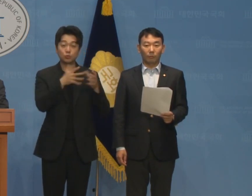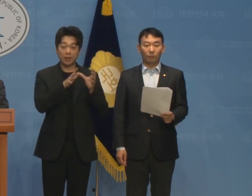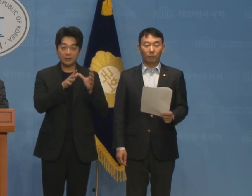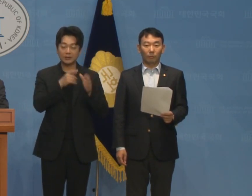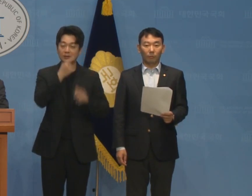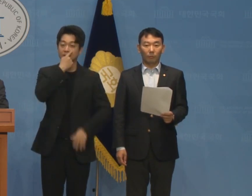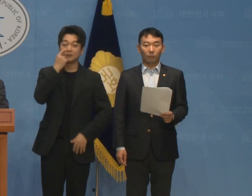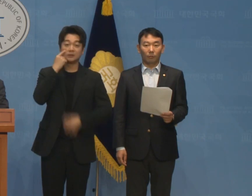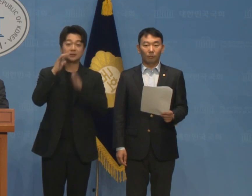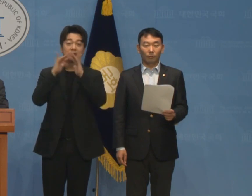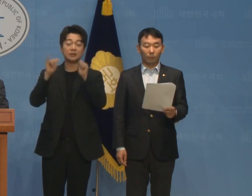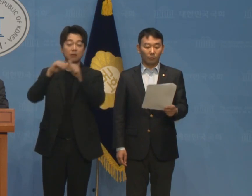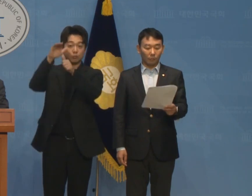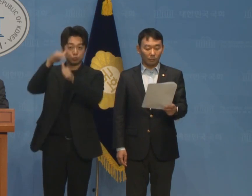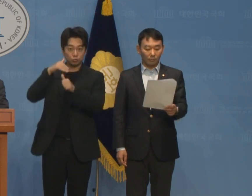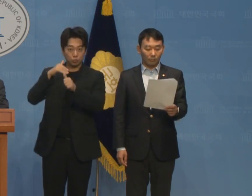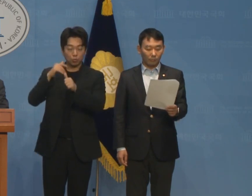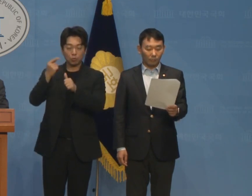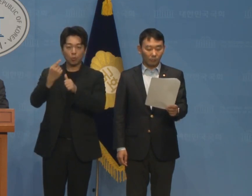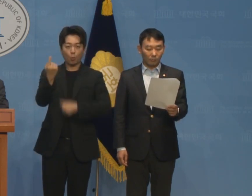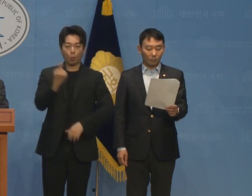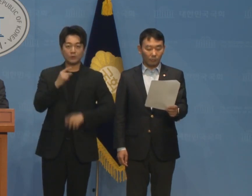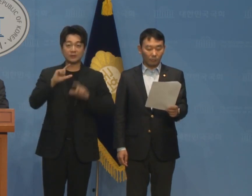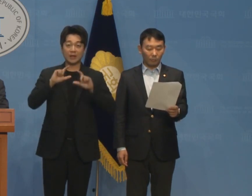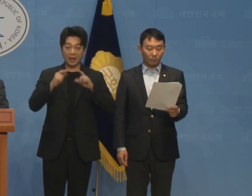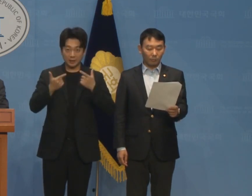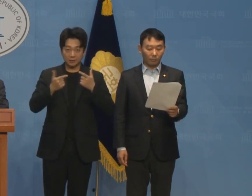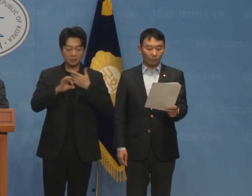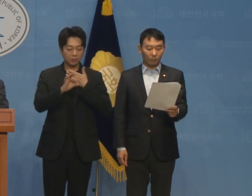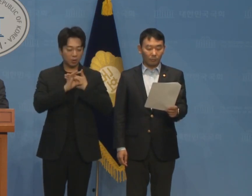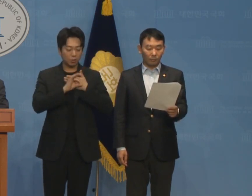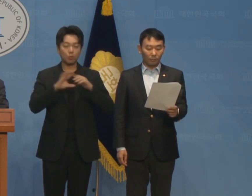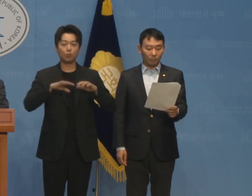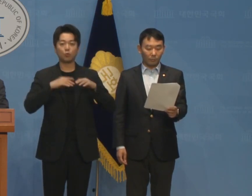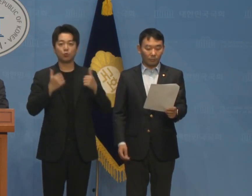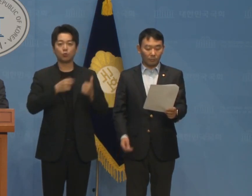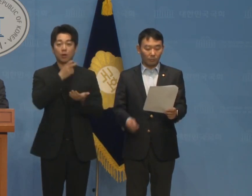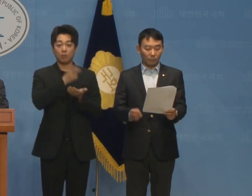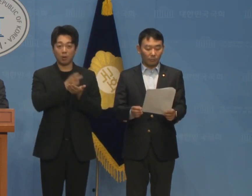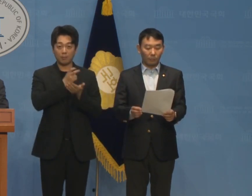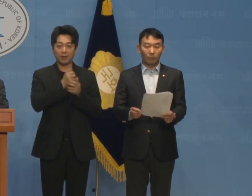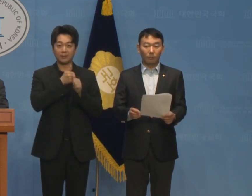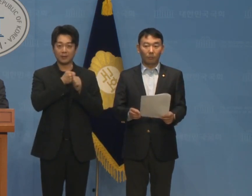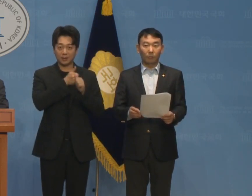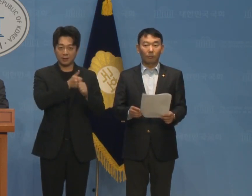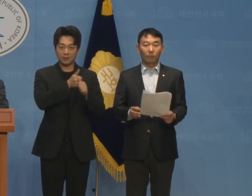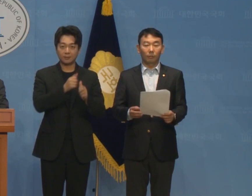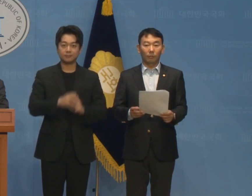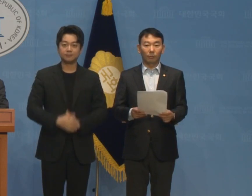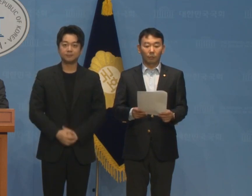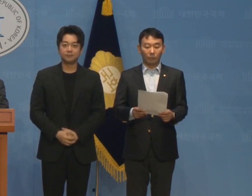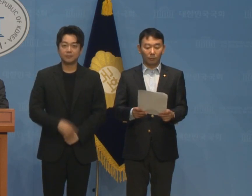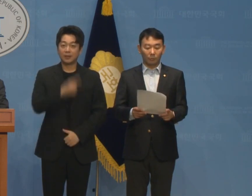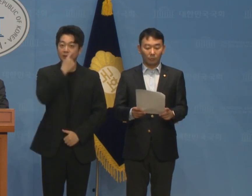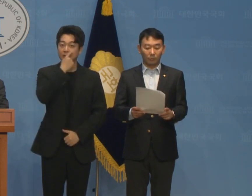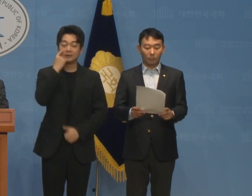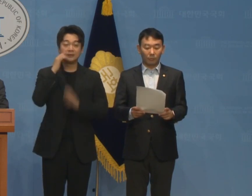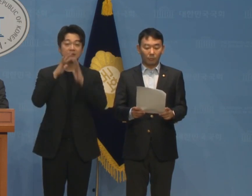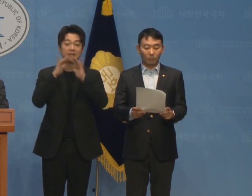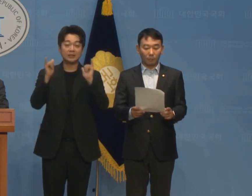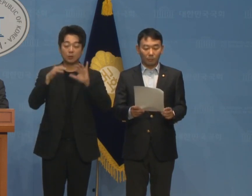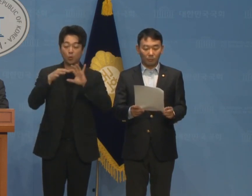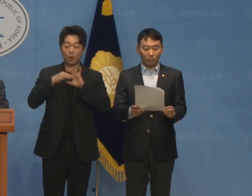고발한다면 이는 국회법 제65조가 준용하는 증감법 제12조